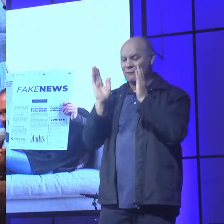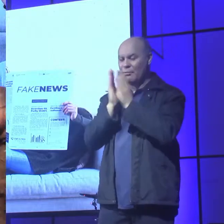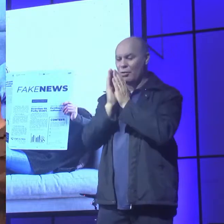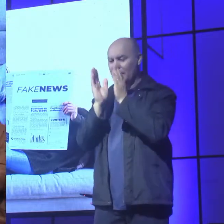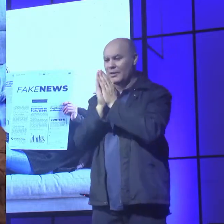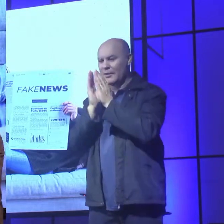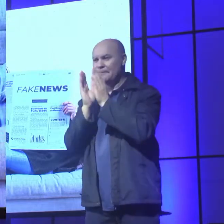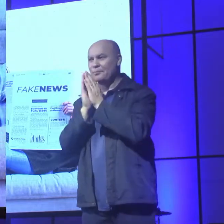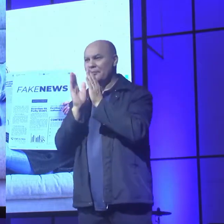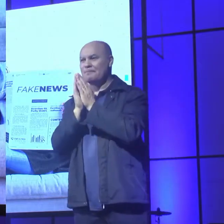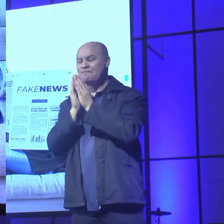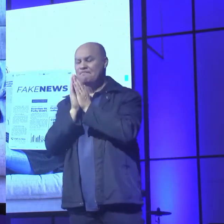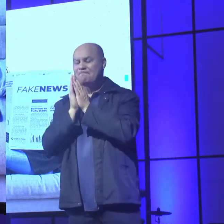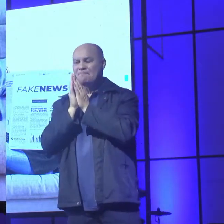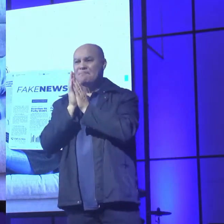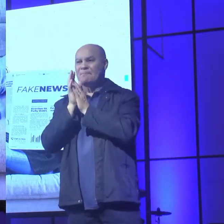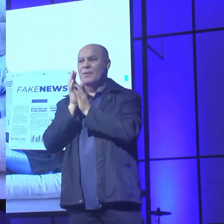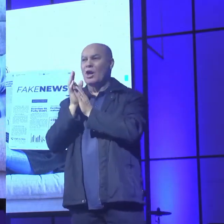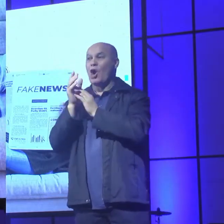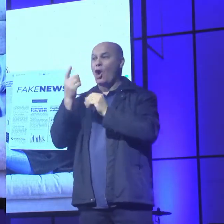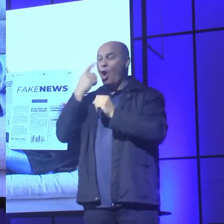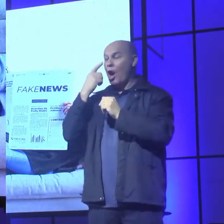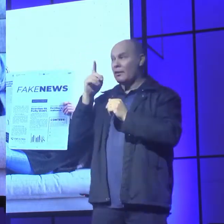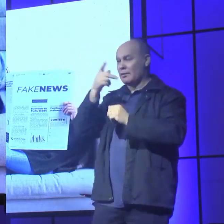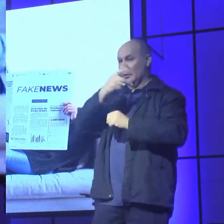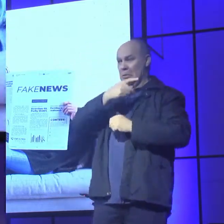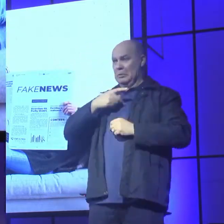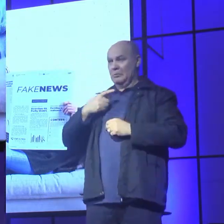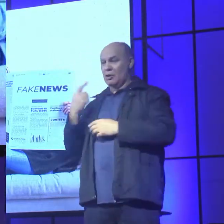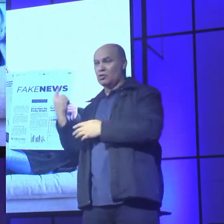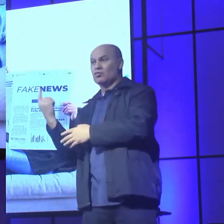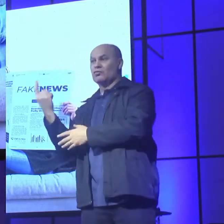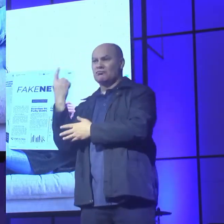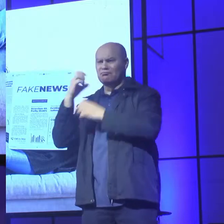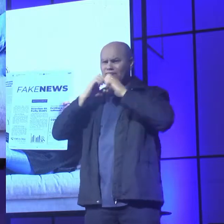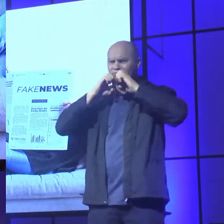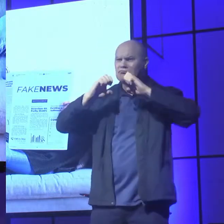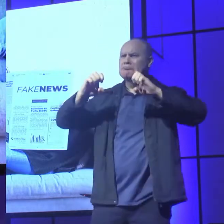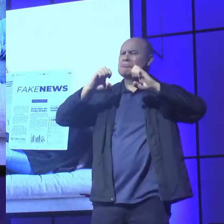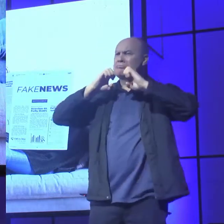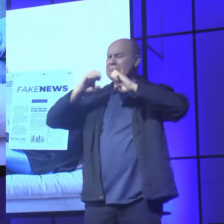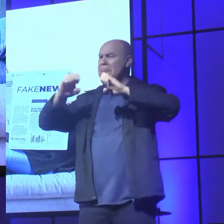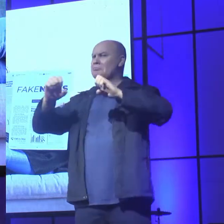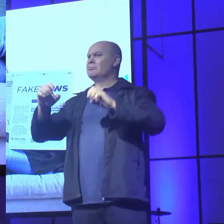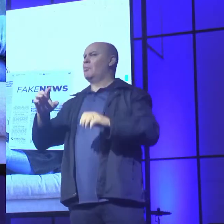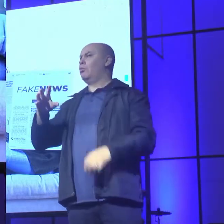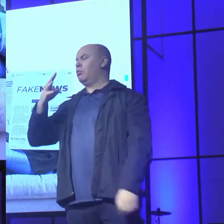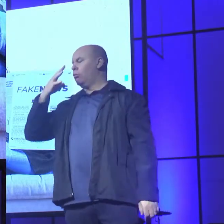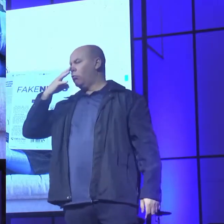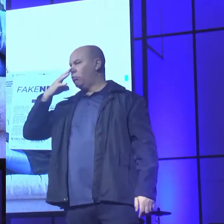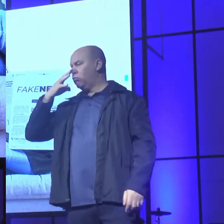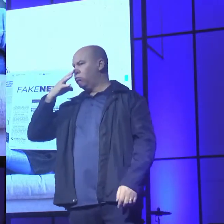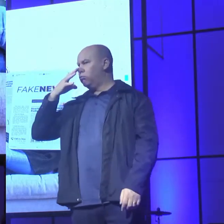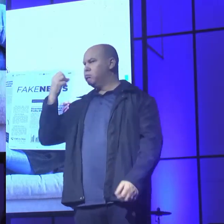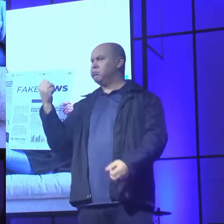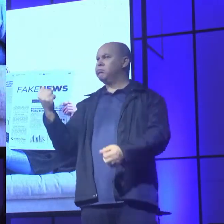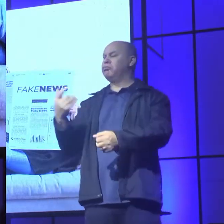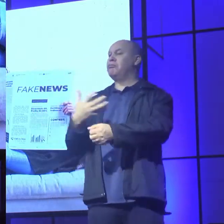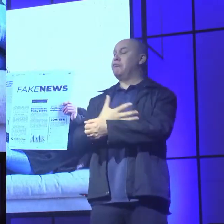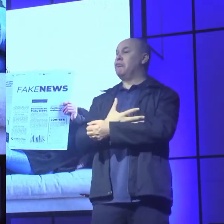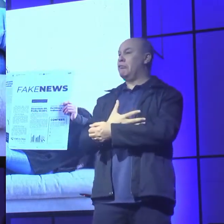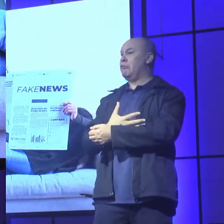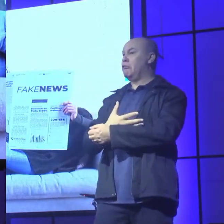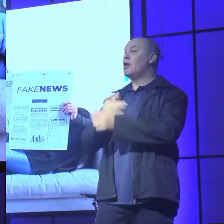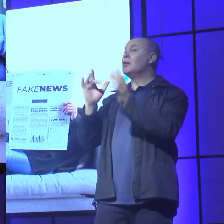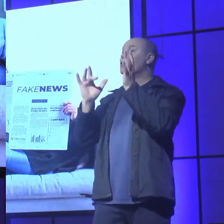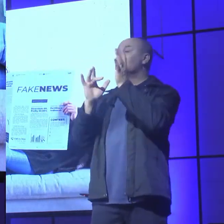Como você ouviu com muita propriedade, a verdade é uma pessoa, ela é Jesus Cristo. Por isso, nesta